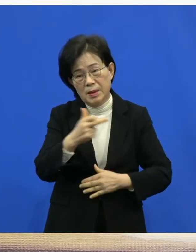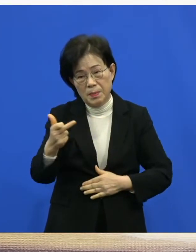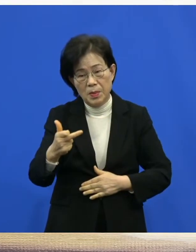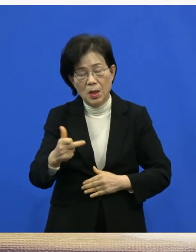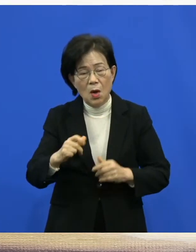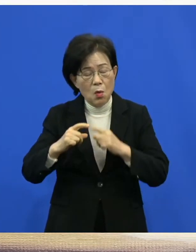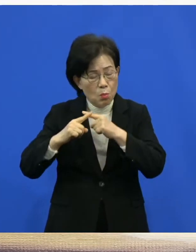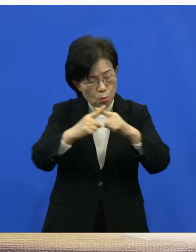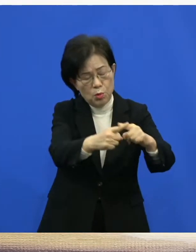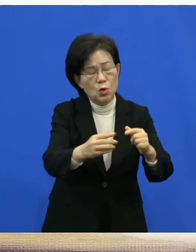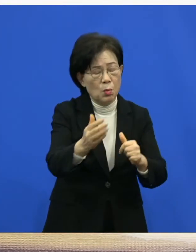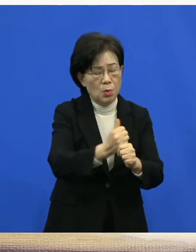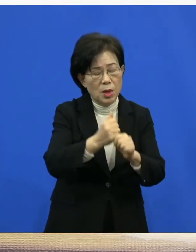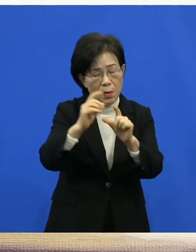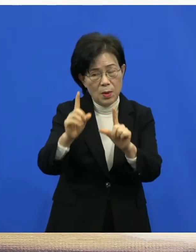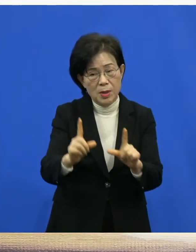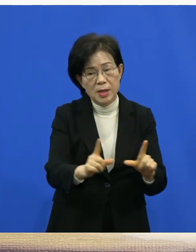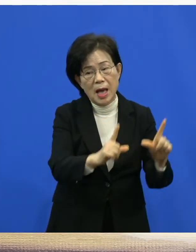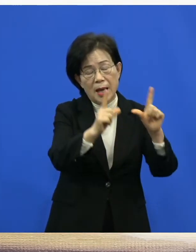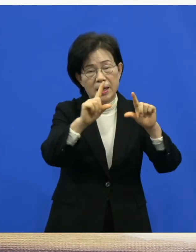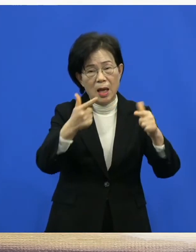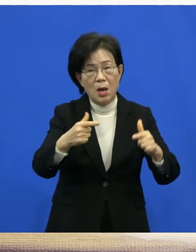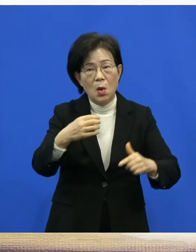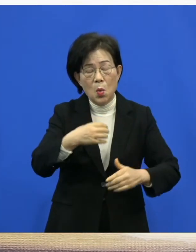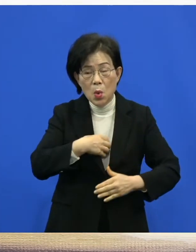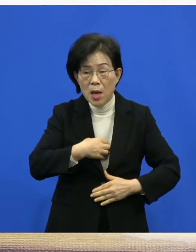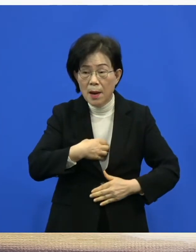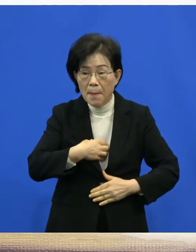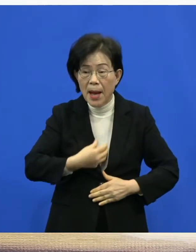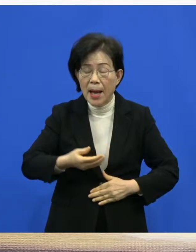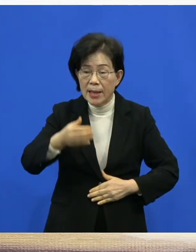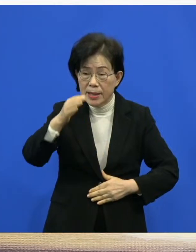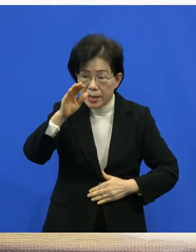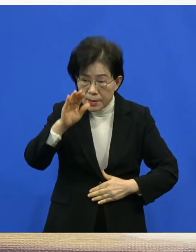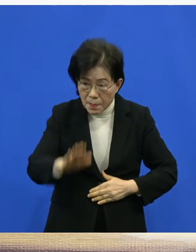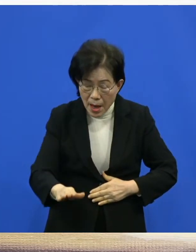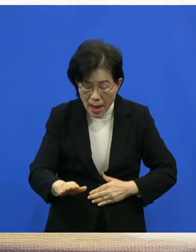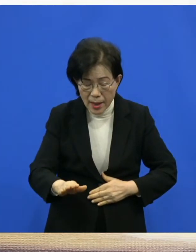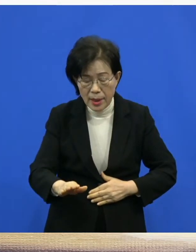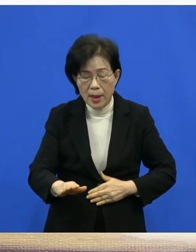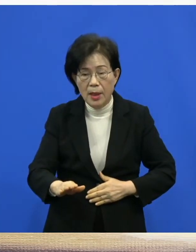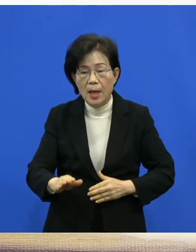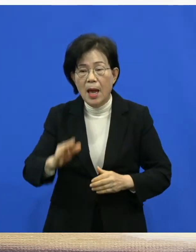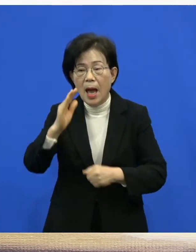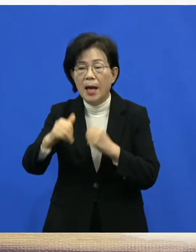무조건 붙든다고 사는 게 아닙니다. 아무리 위급해도 잡을 걸 잡아야죠.